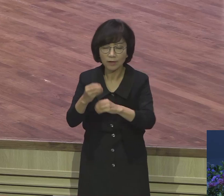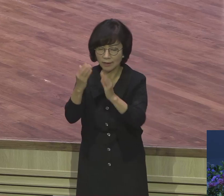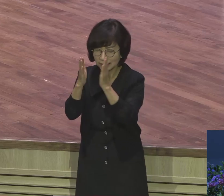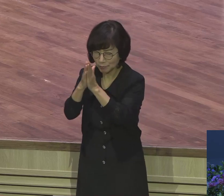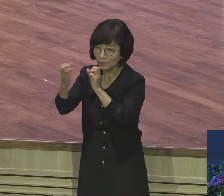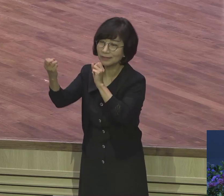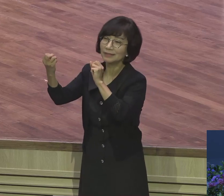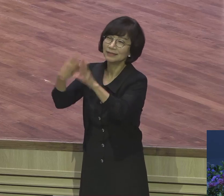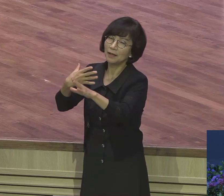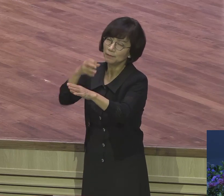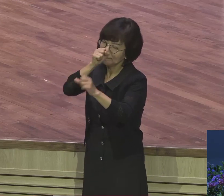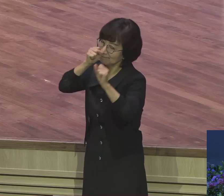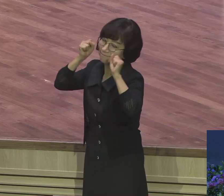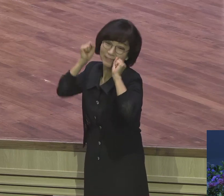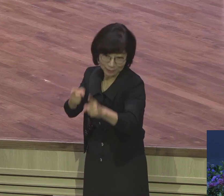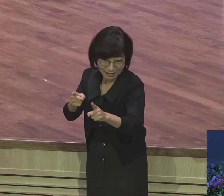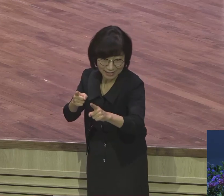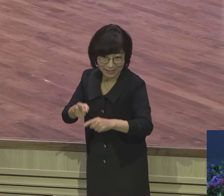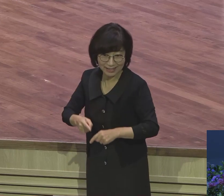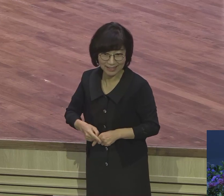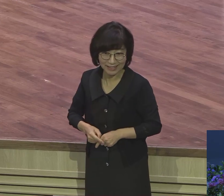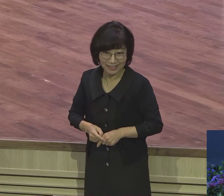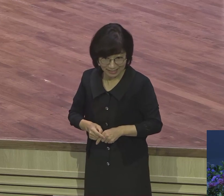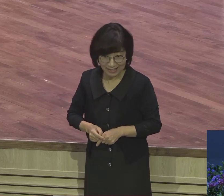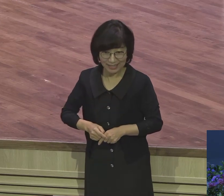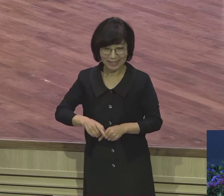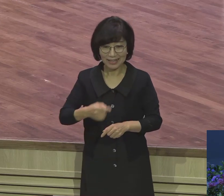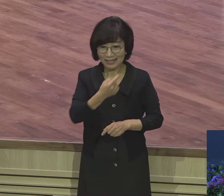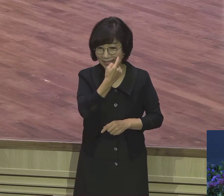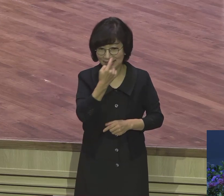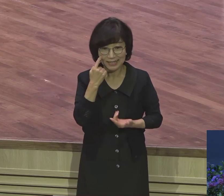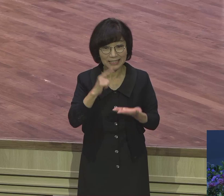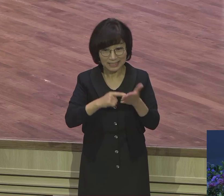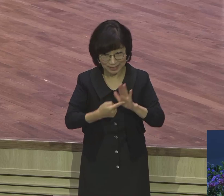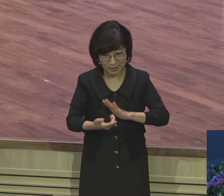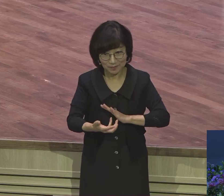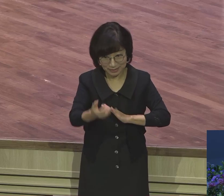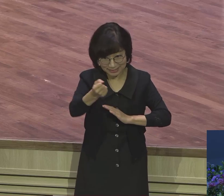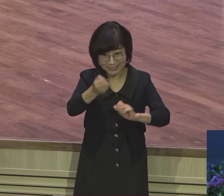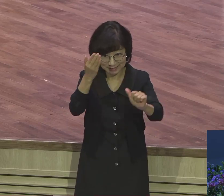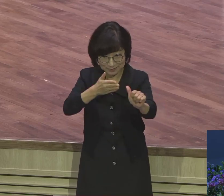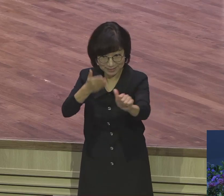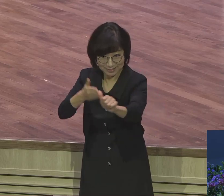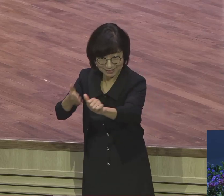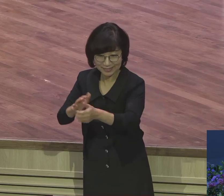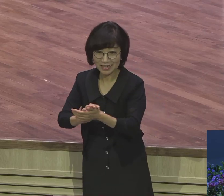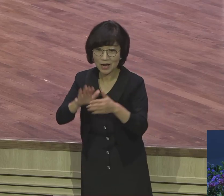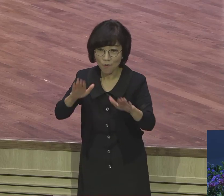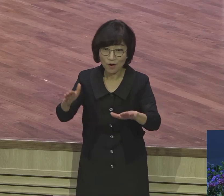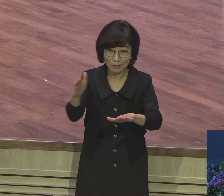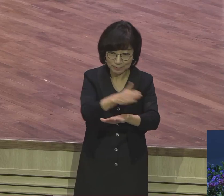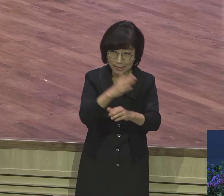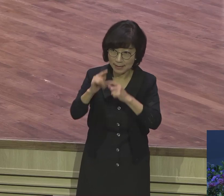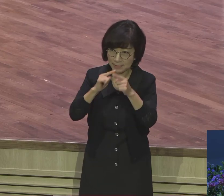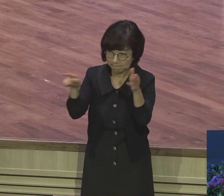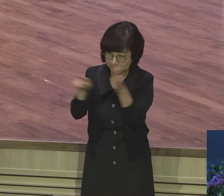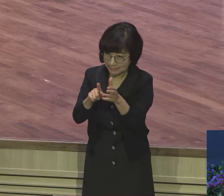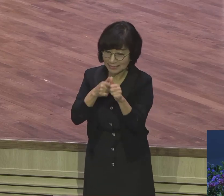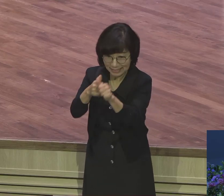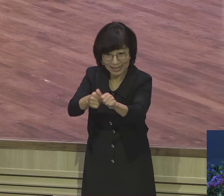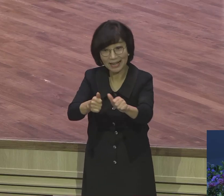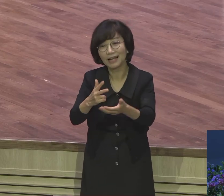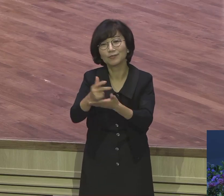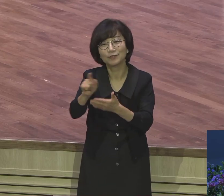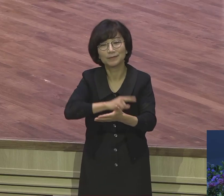전화이북의 역사가 되는 이러한 놀라운 증거이 납니다. 우리 연겸의 성도들 오늘부터 정말 말씀 따라가시기를